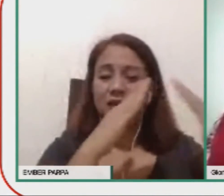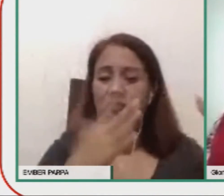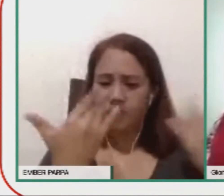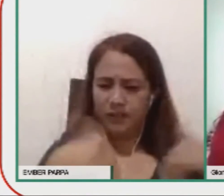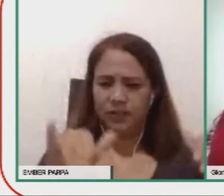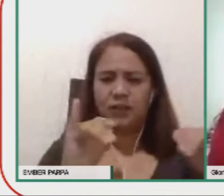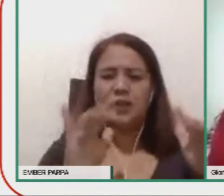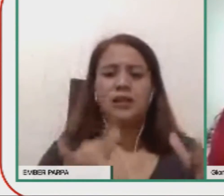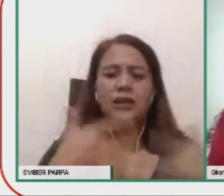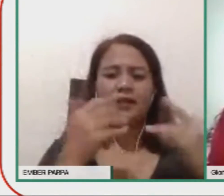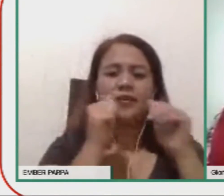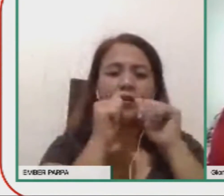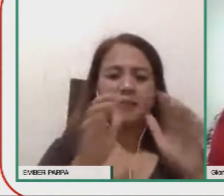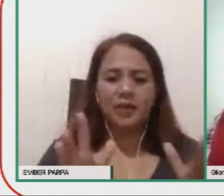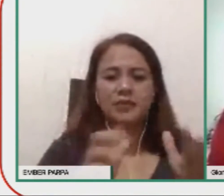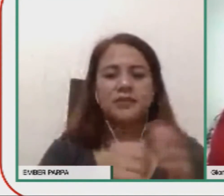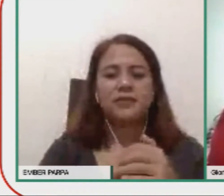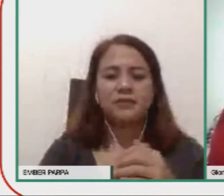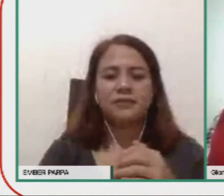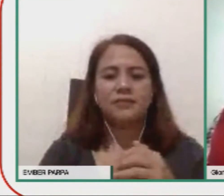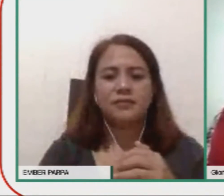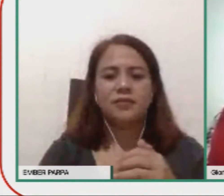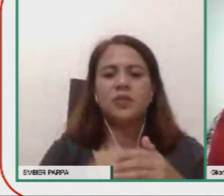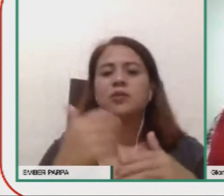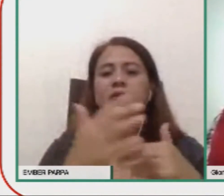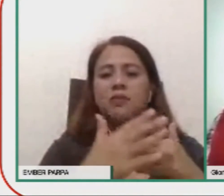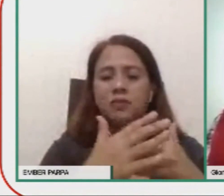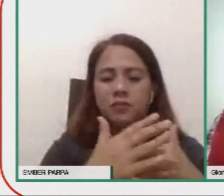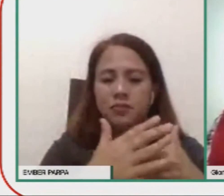life is a blessing na kung ano man yung